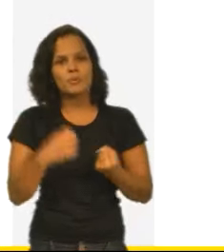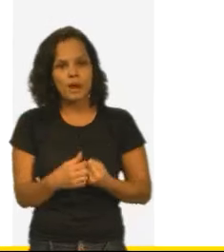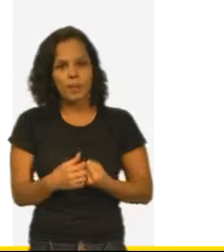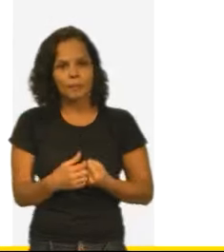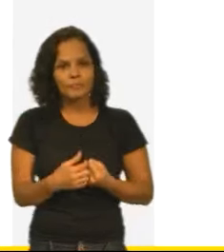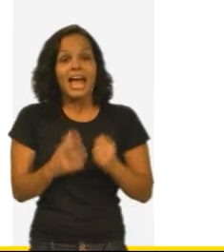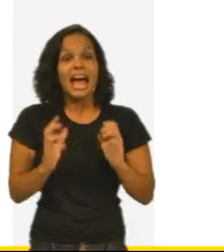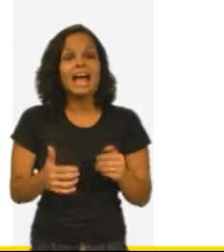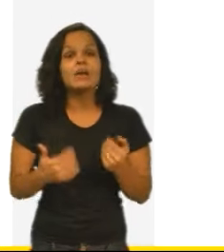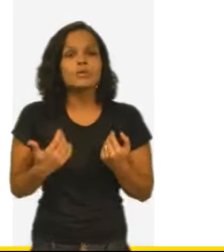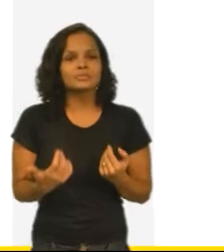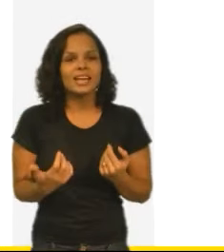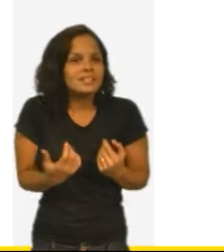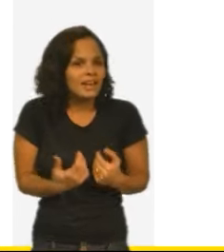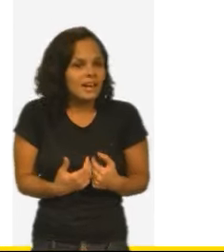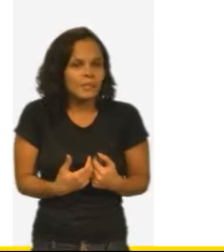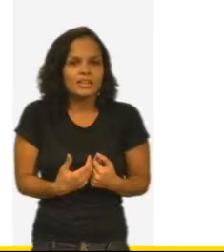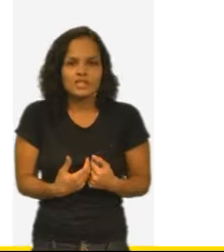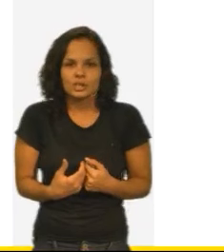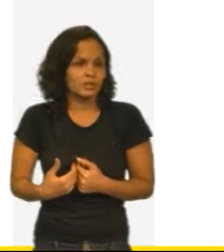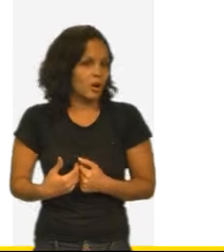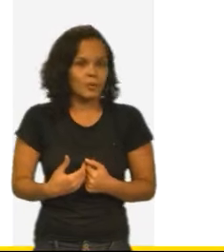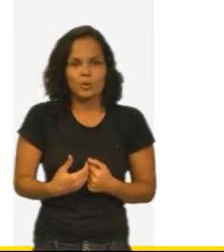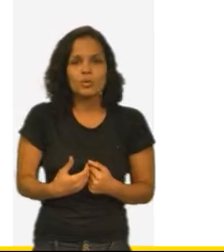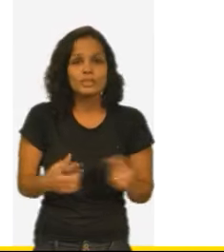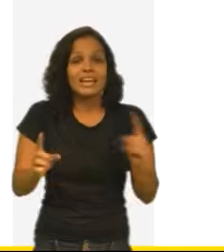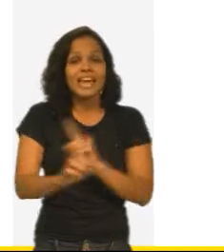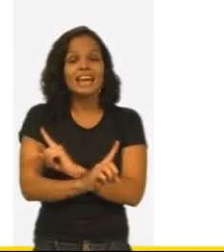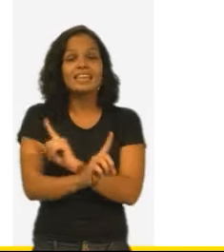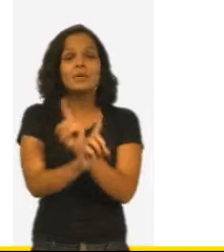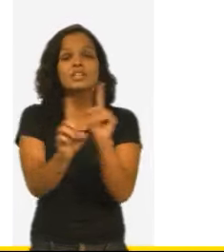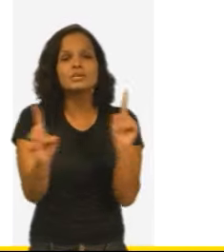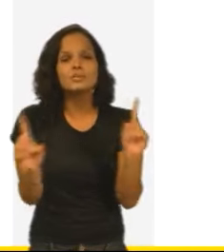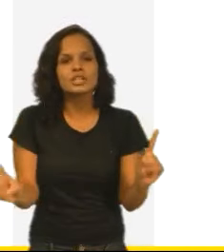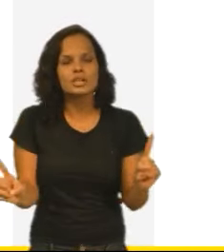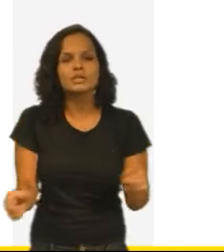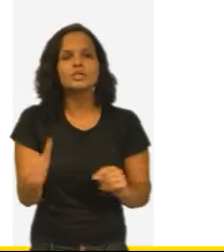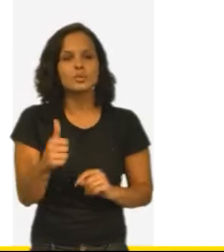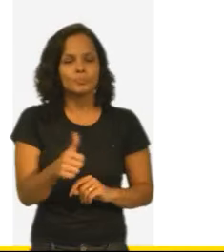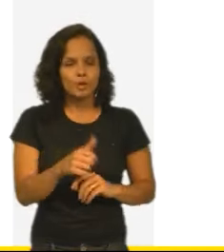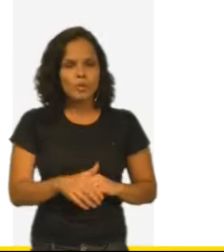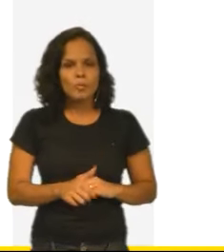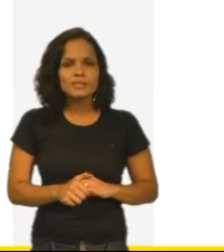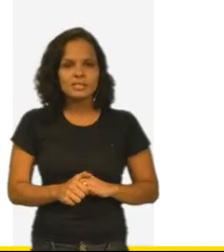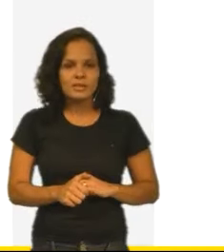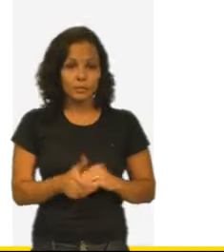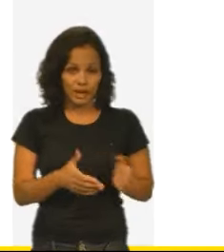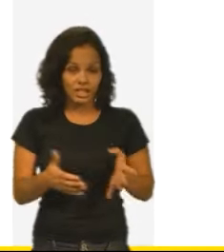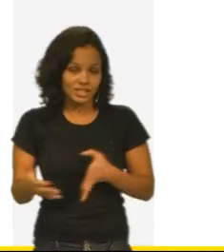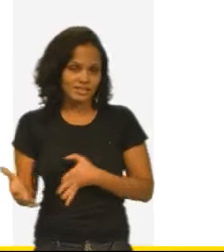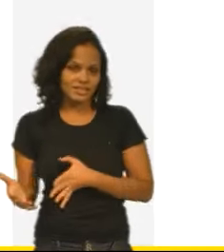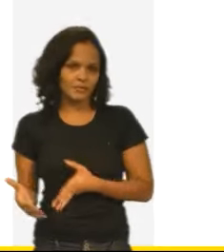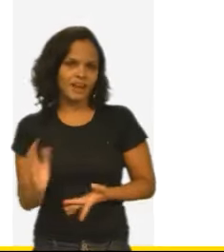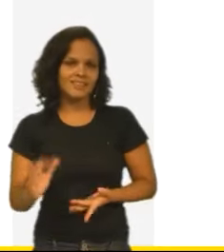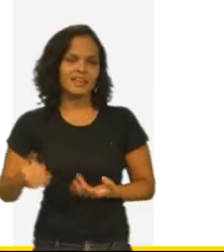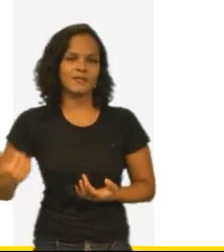plural. Acontece que a gramática, norma culta, ela não admite isso como possível. Ela diz que essa frase é